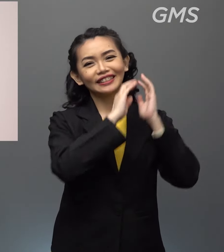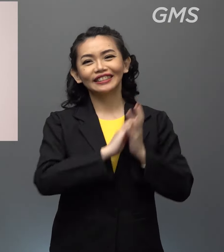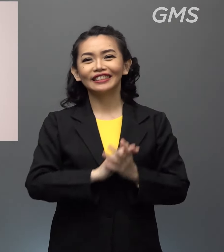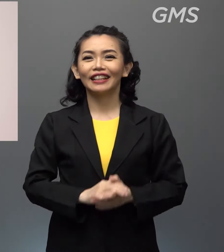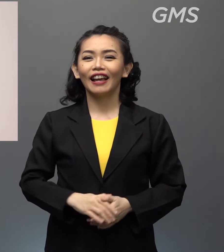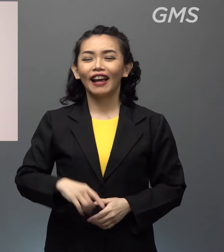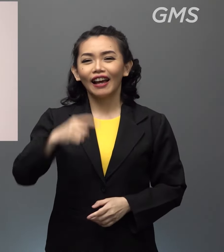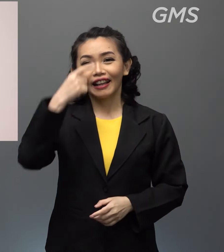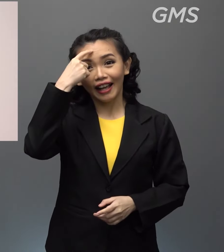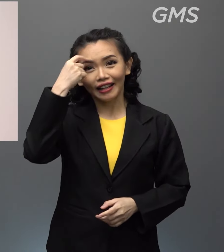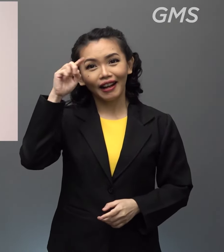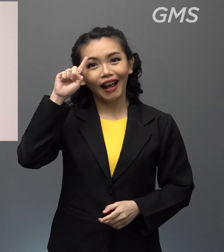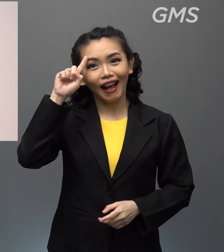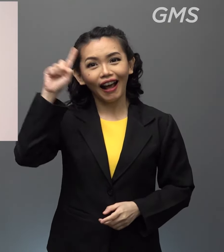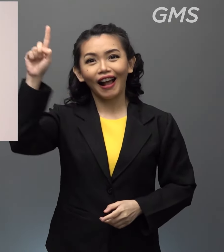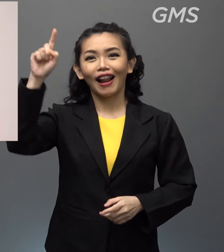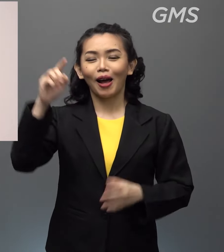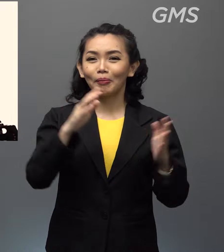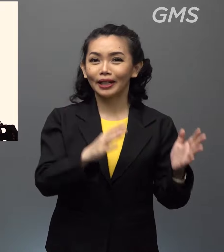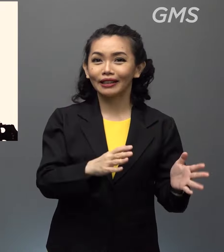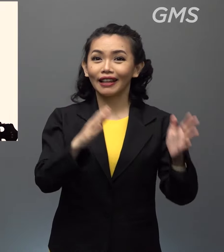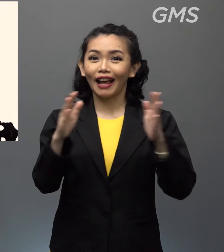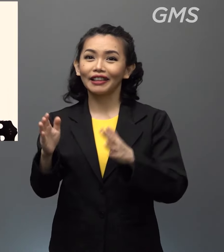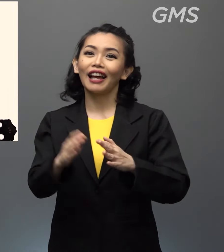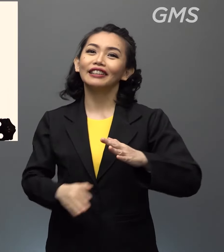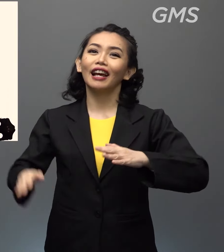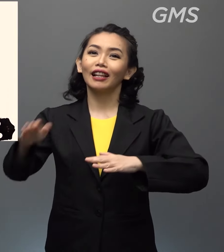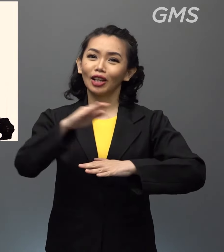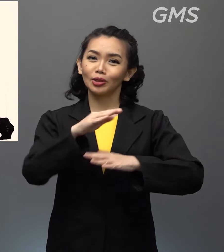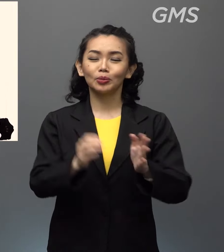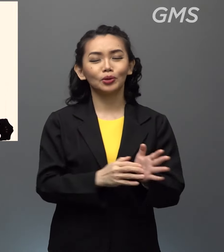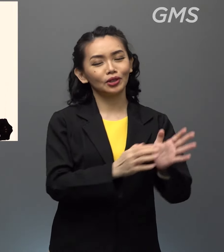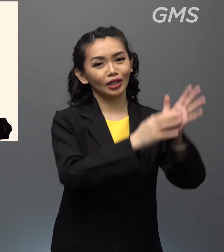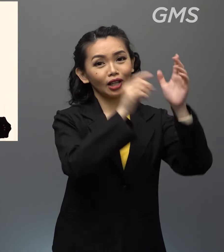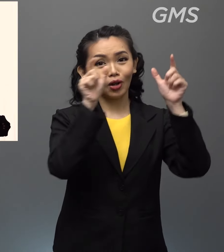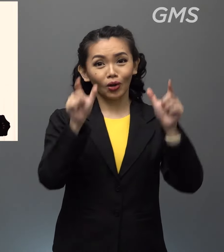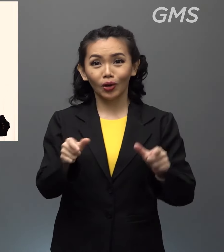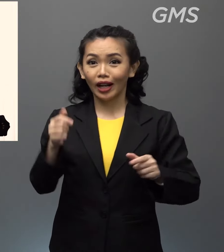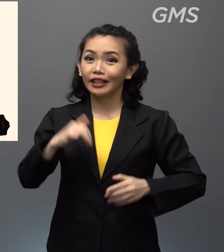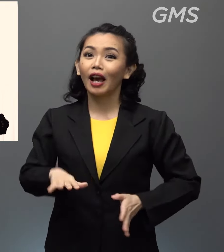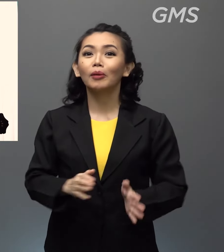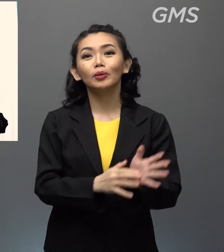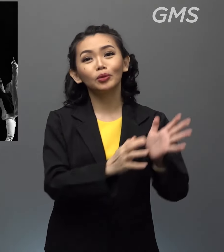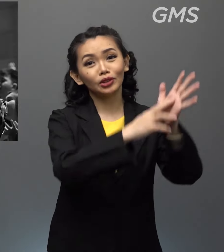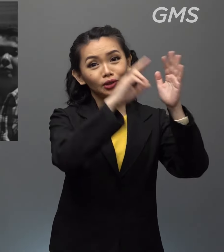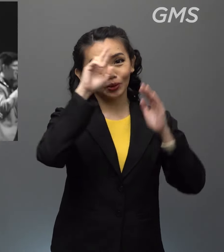Karena Allah bertata di atas pujian. Siapa memuji, Allah mengatasi hidupnya.